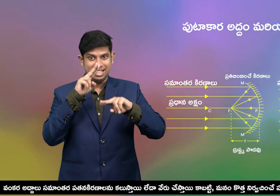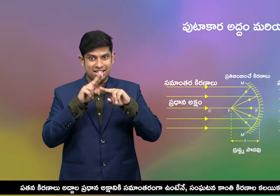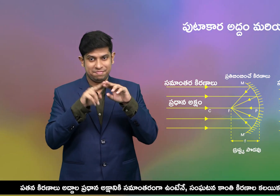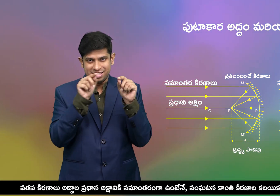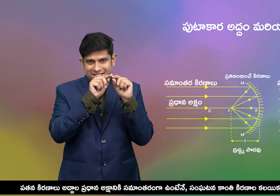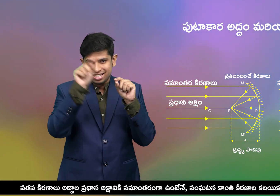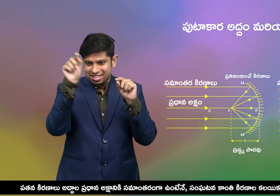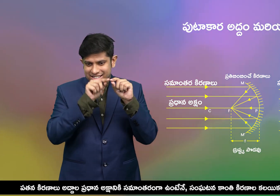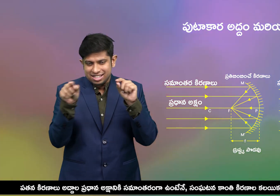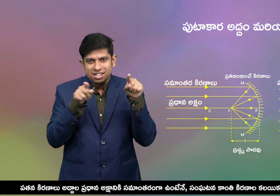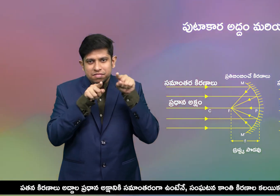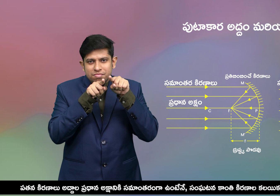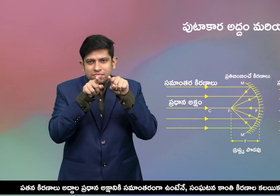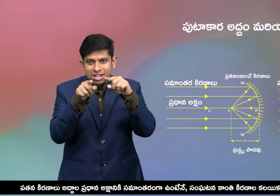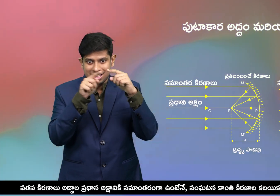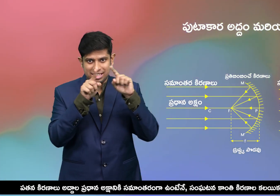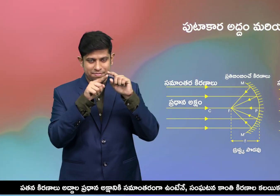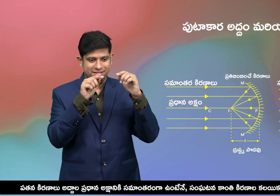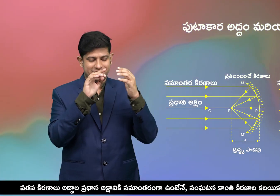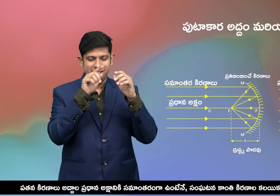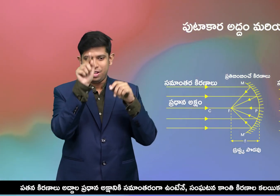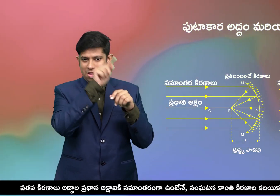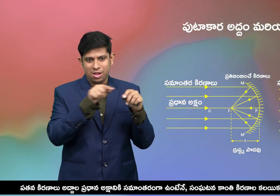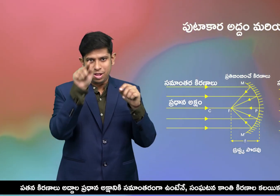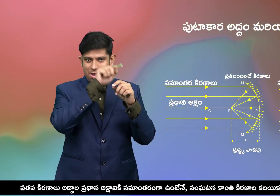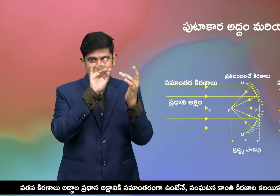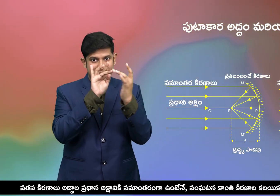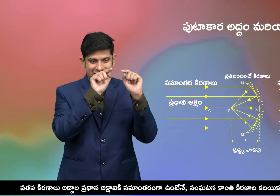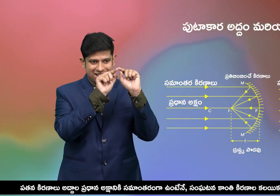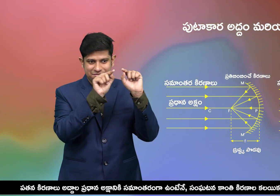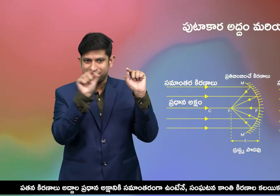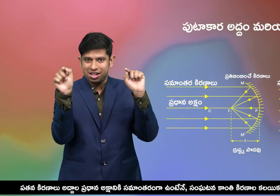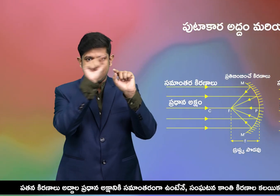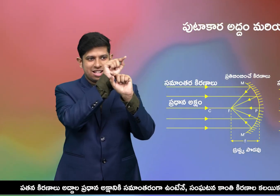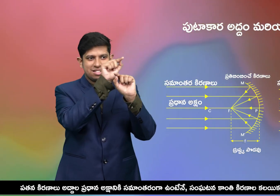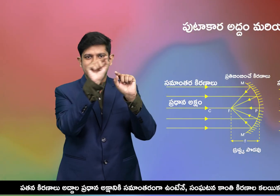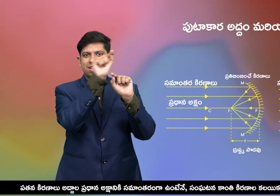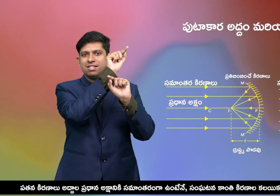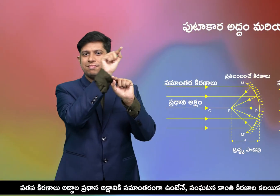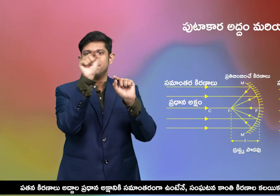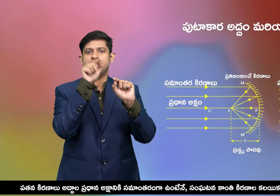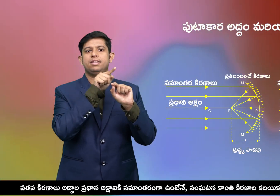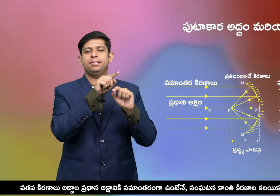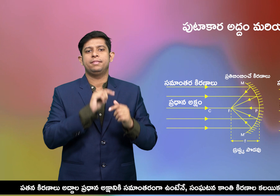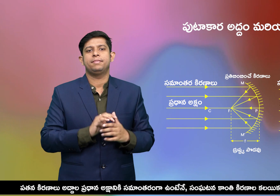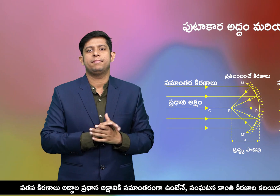పతన కిరణాలు అద్దాల ప్రధాన అక్షానికి సమాంతరంగా ఉంటేనే సంఘటన కాంతి కిరణాల కలయిక